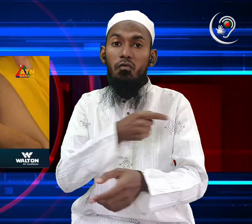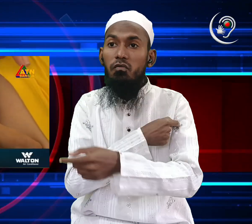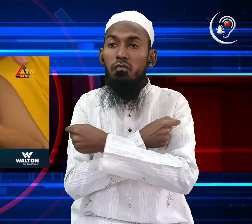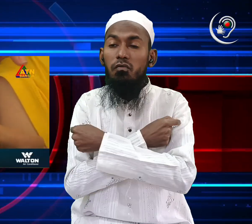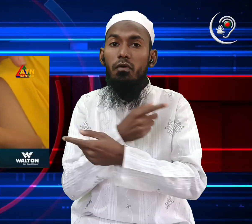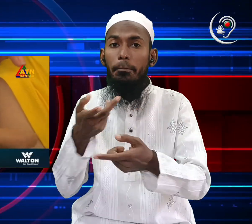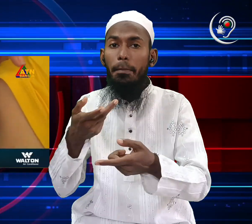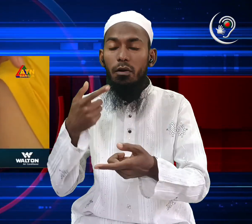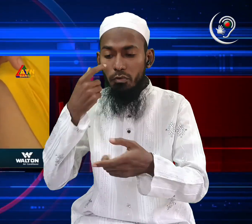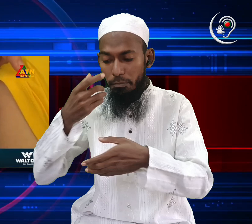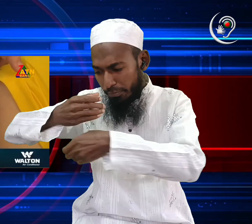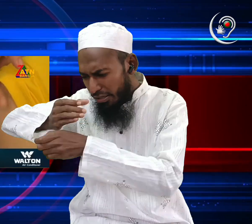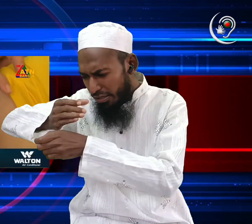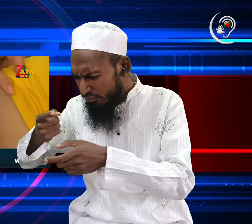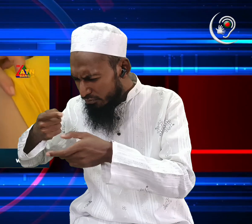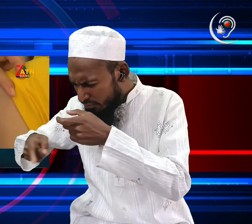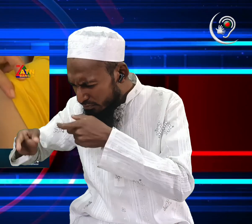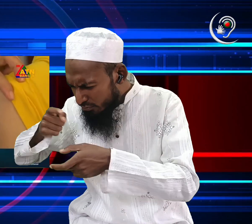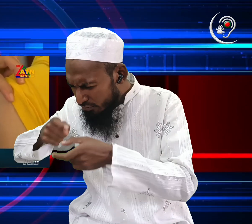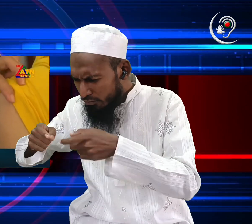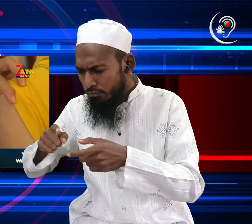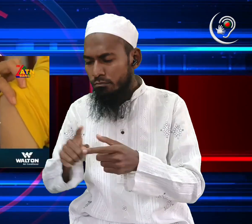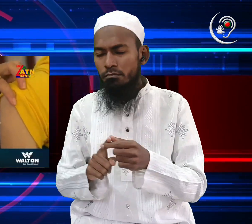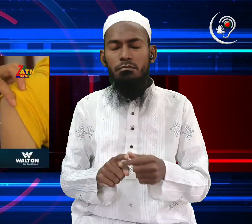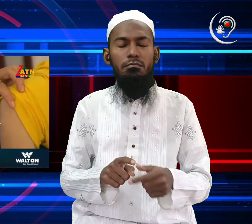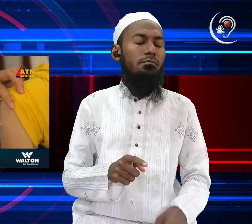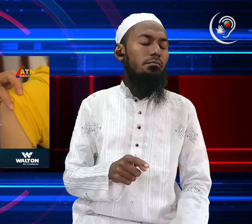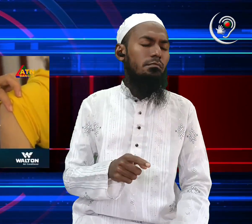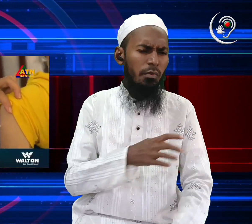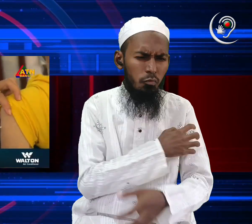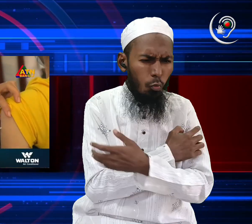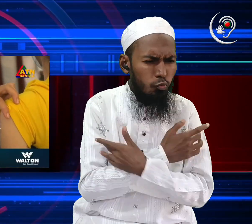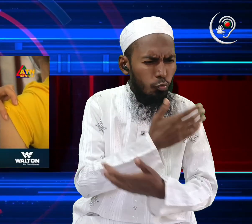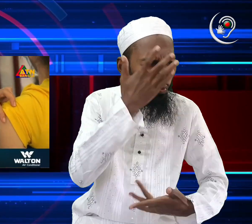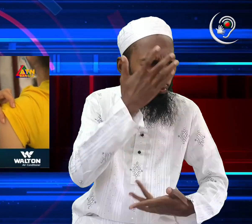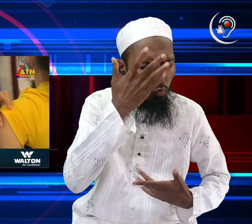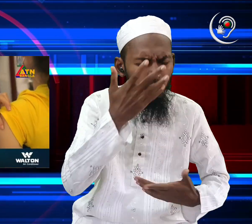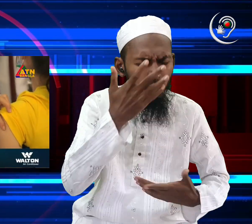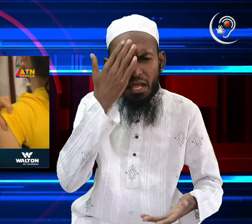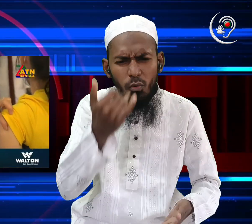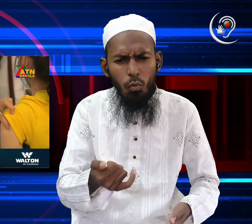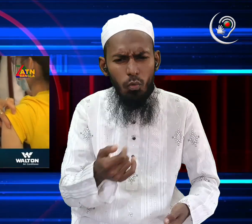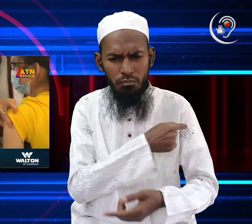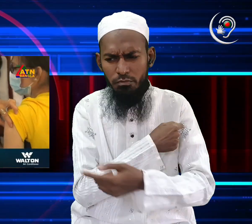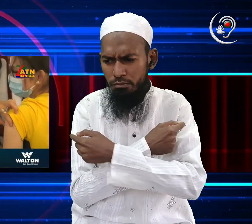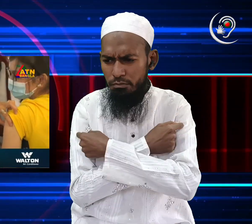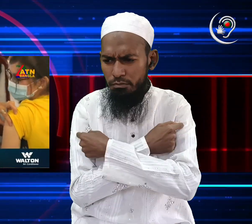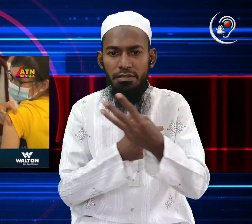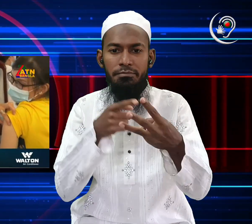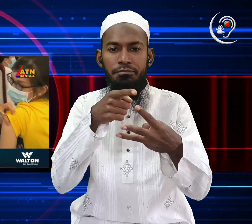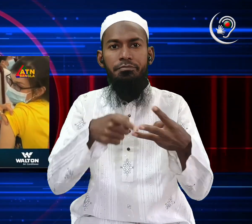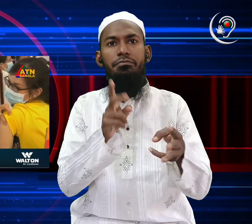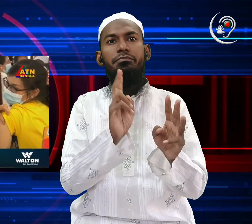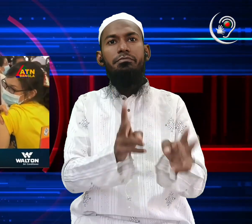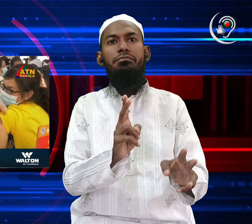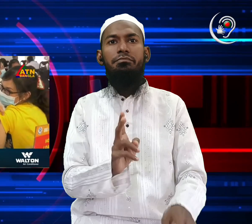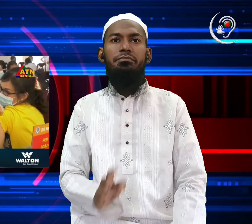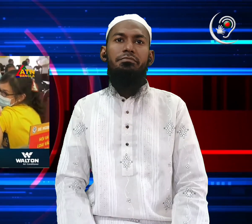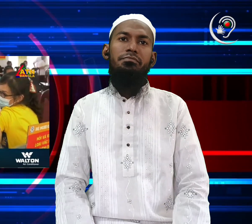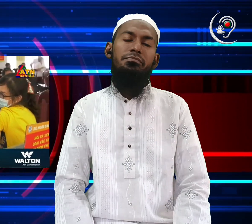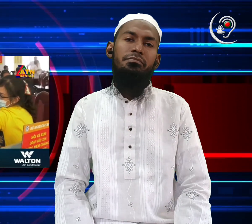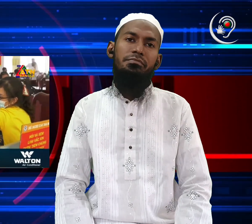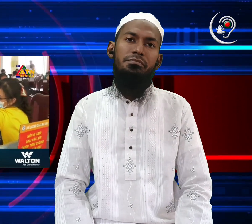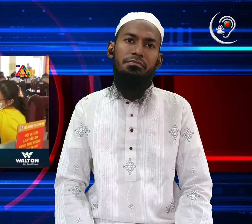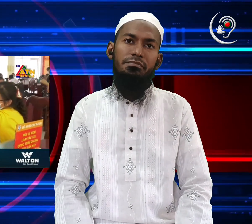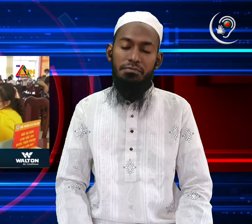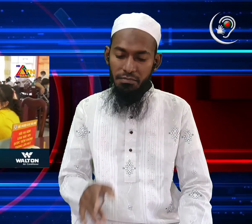যে বিজ্ঞানী দলটি এ গবেষণা পরিচালনা করেছে, সেই দলের অন্যতম সদস্য এবং ডেনমার্কের স্টাটেন্স সিরাম ইনস্টিটিউটের অধ্যাপক